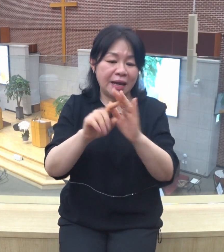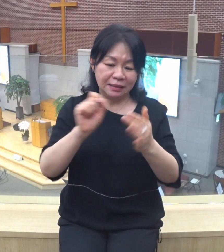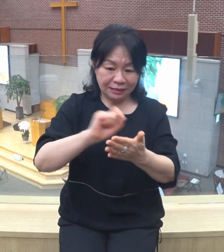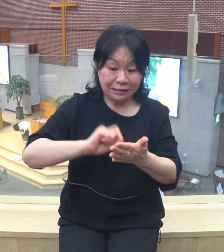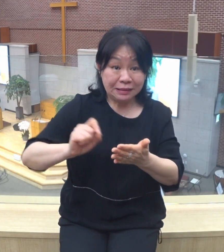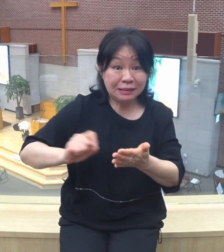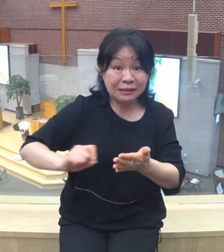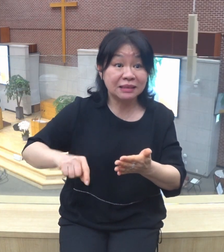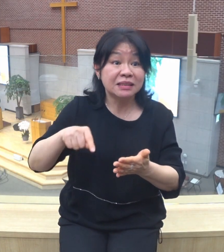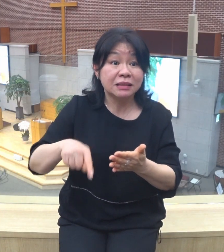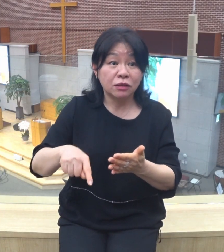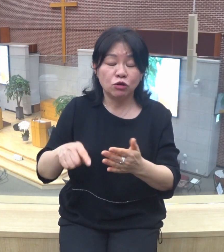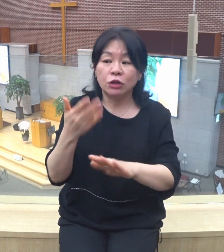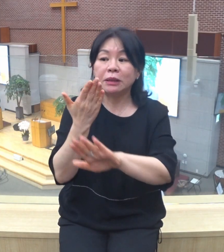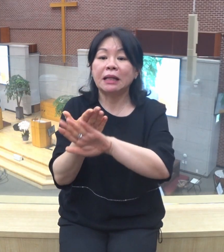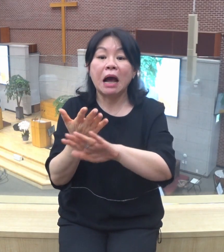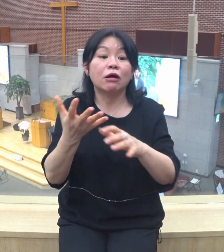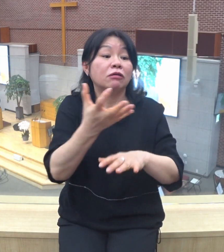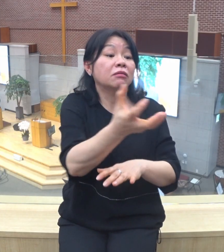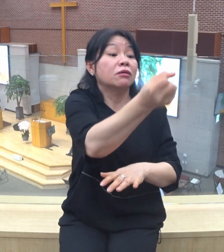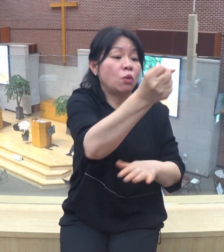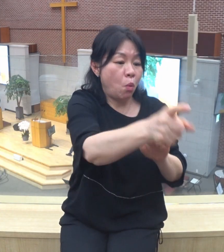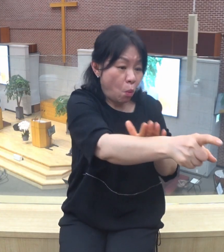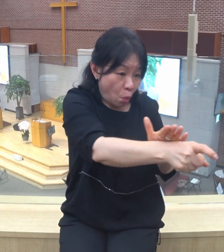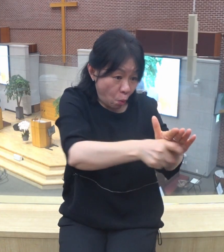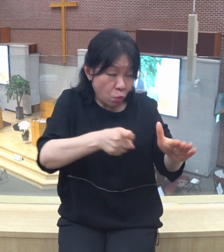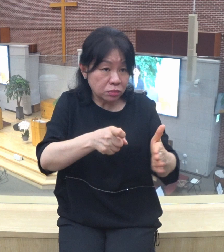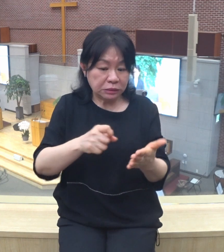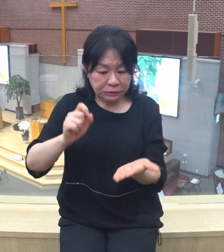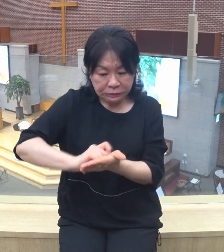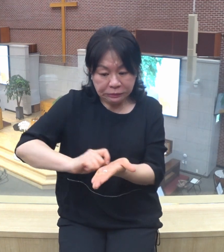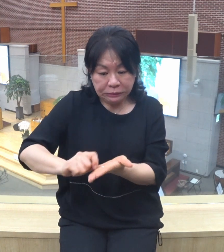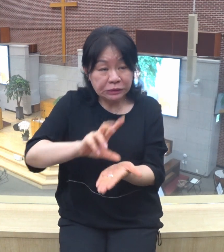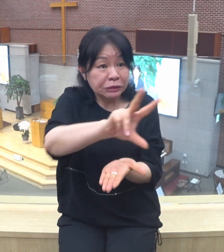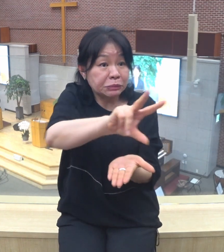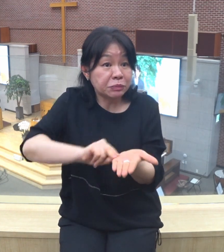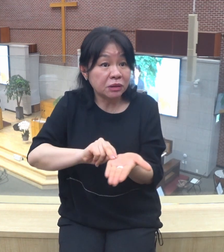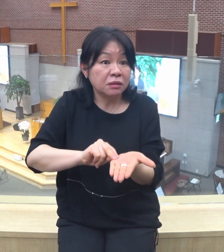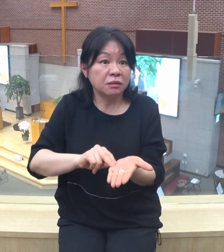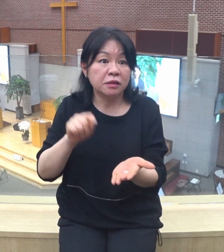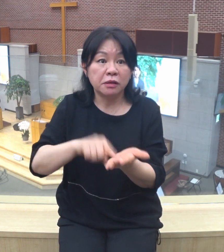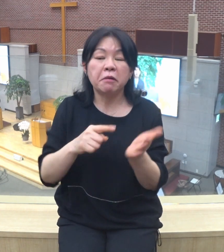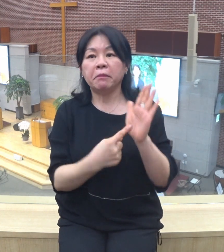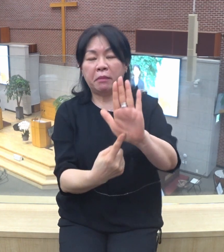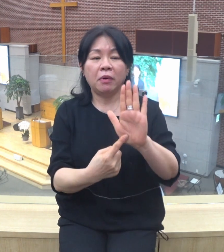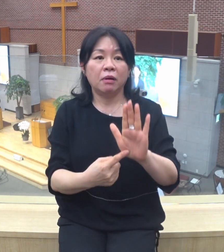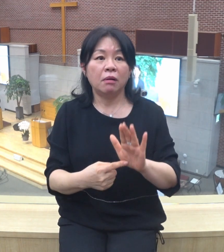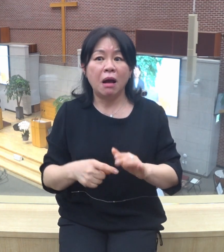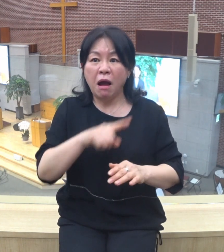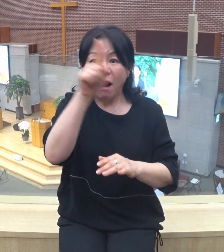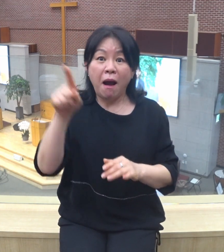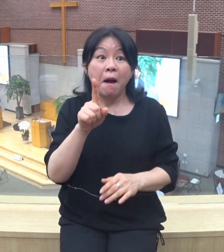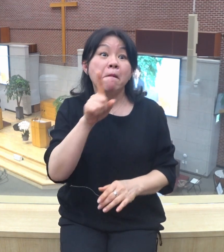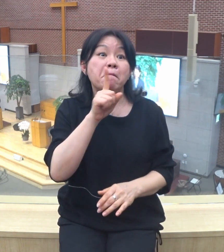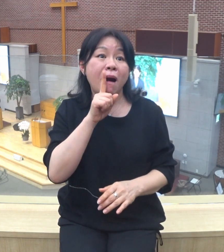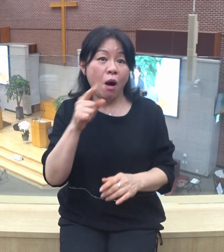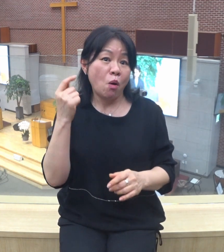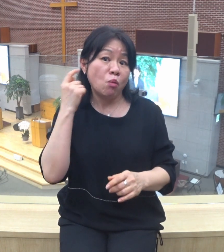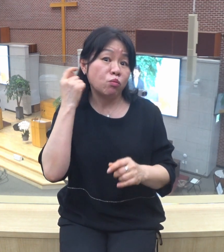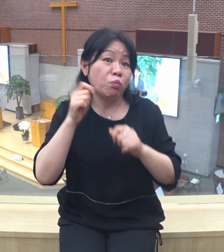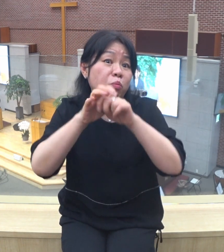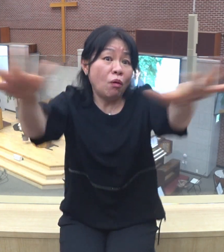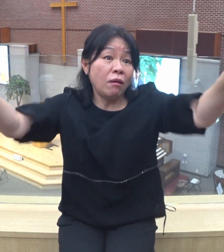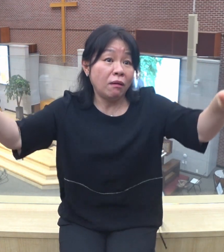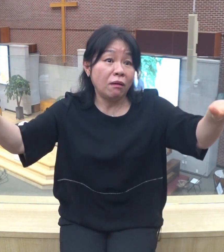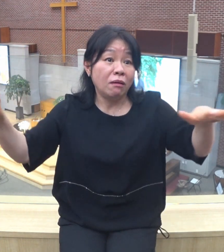당시에는 엄청난 파란이 있었습니다. 김미경 쇼라는 TV 프로그램이 폐지되고 꽤나 떠들썩했습니다. 그때 저의